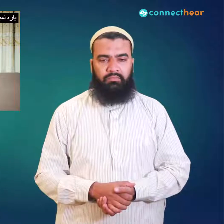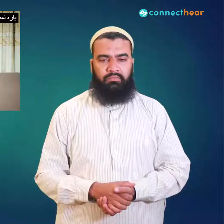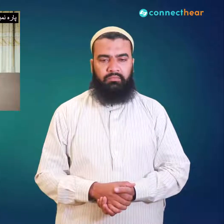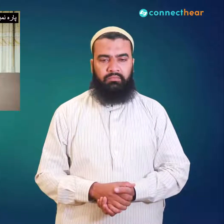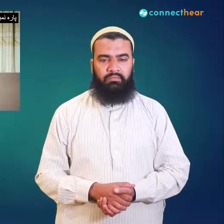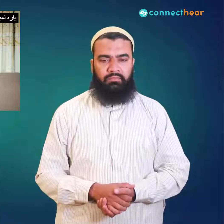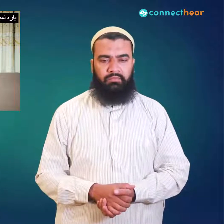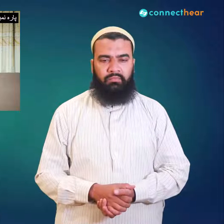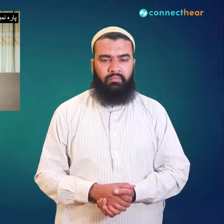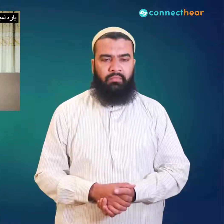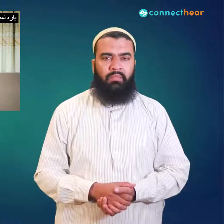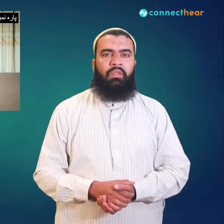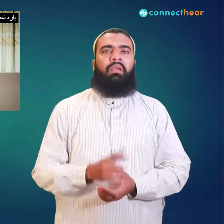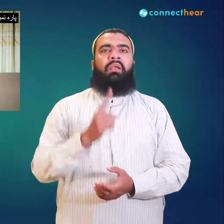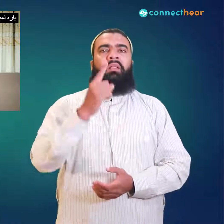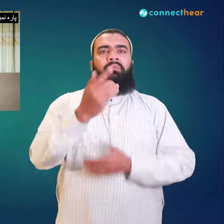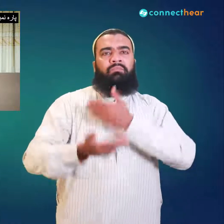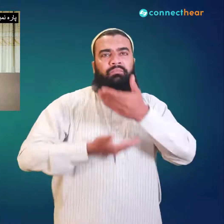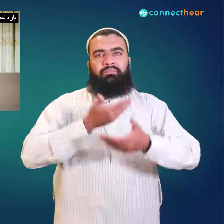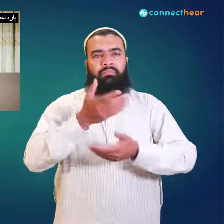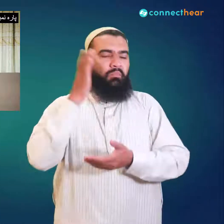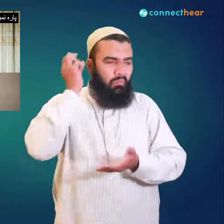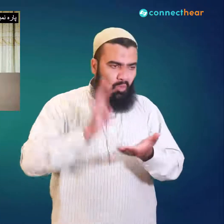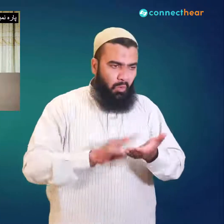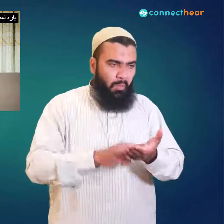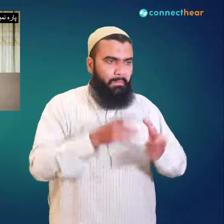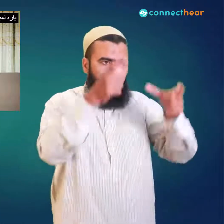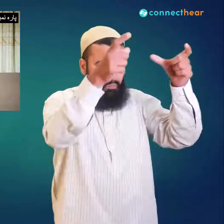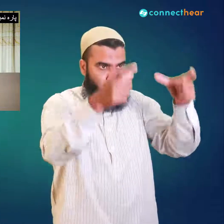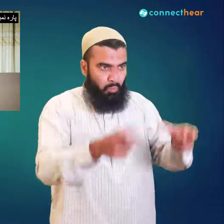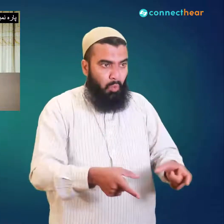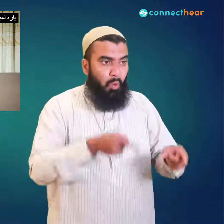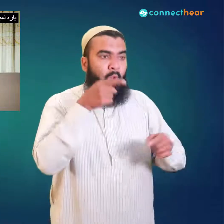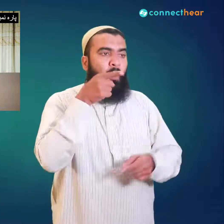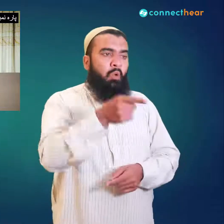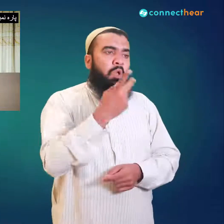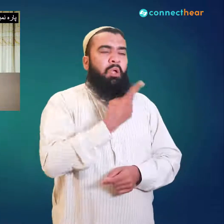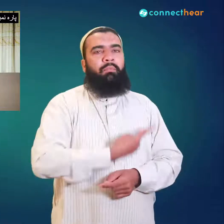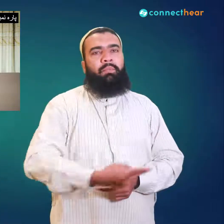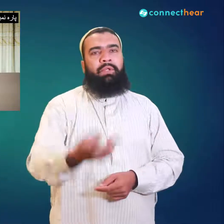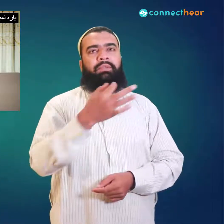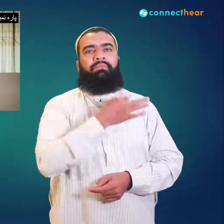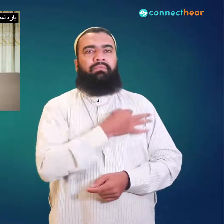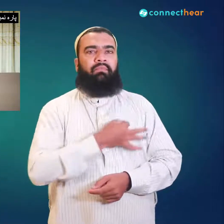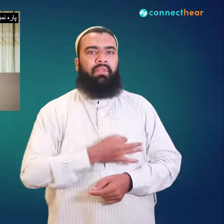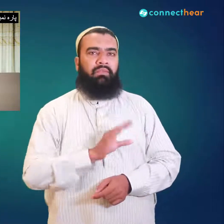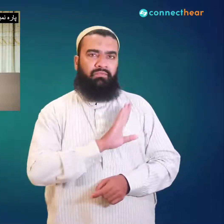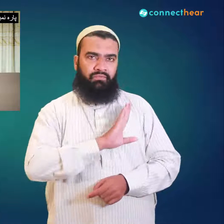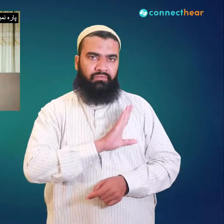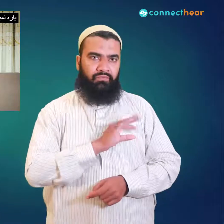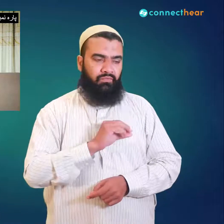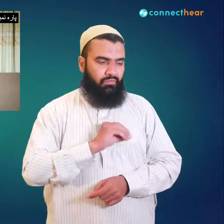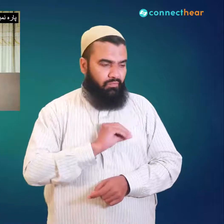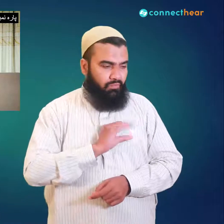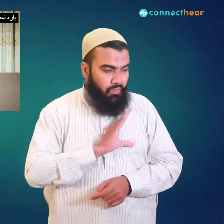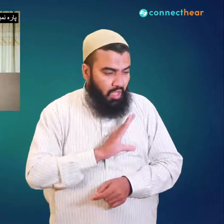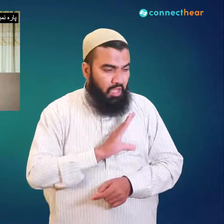اتقوا اللہ وکونوا مع الصادقین، اہل ایمان کو فرمایا گیا کہ وہ تقوی اختیار کریں،